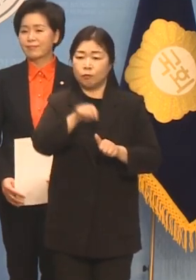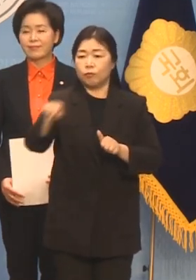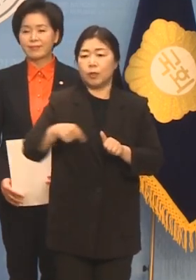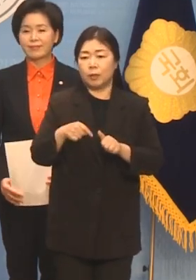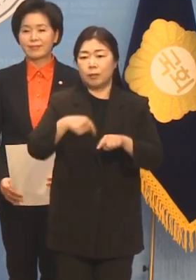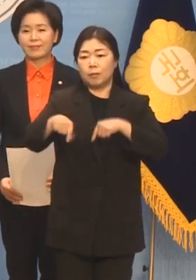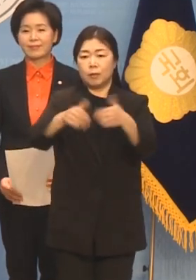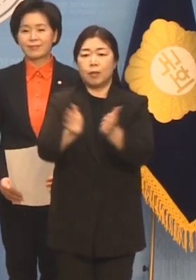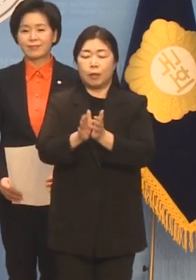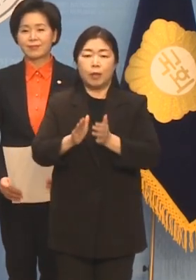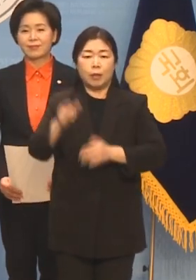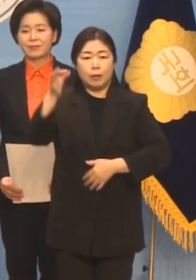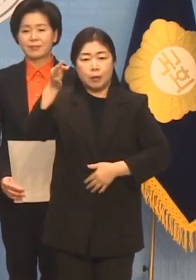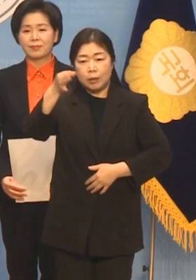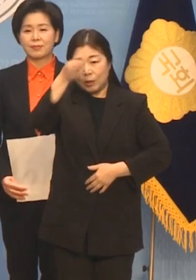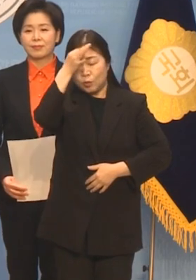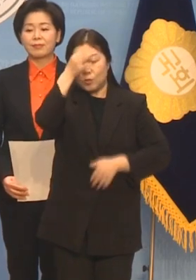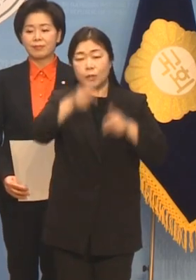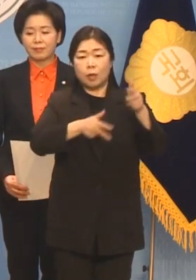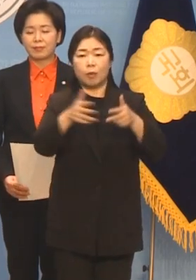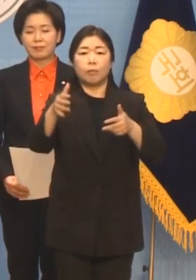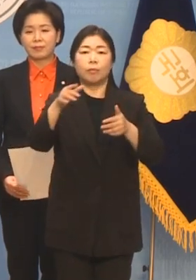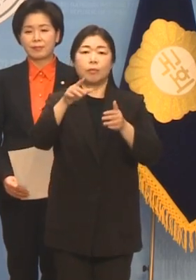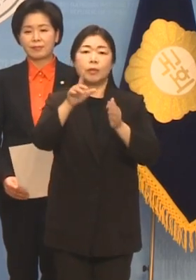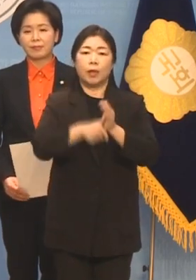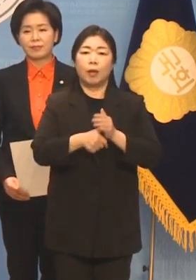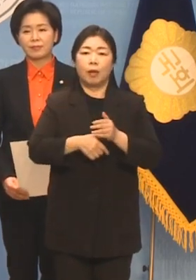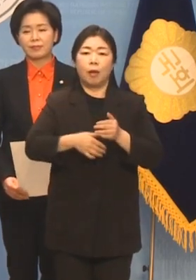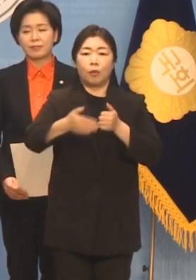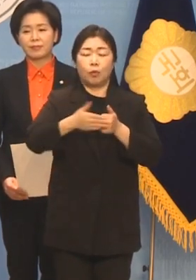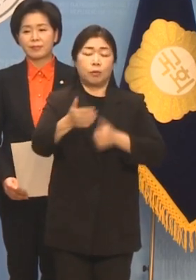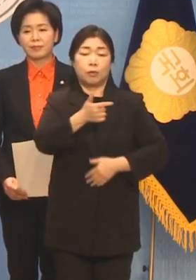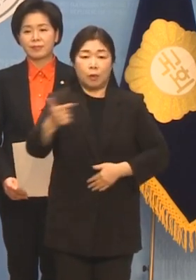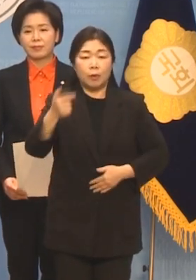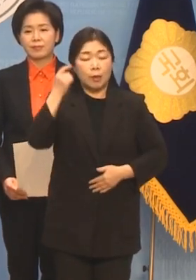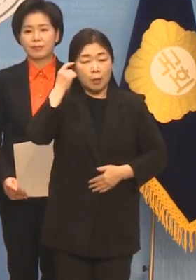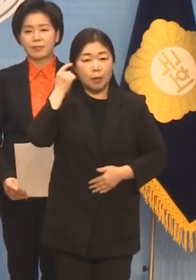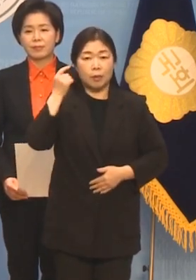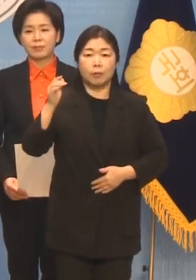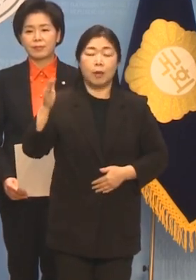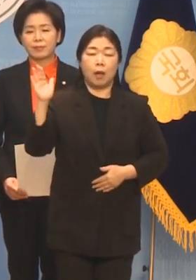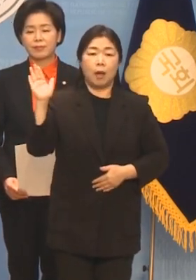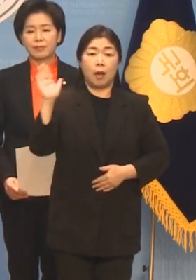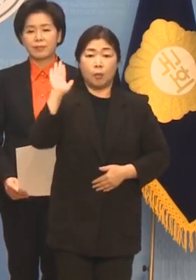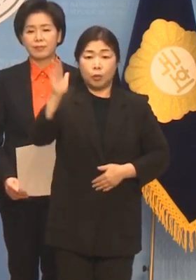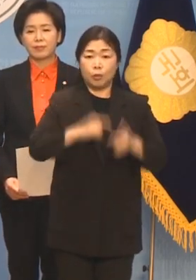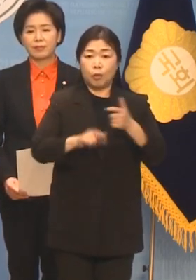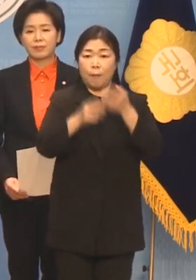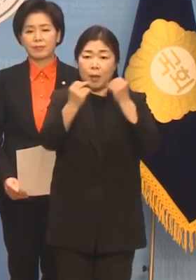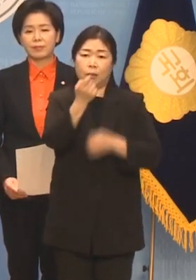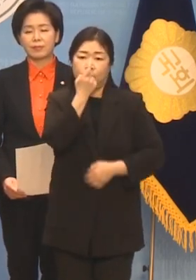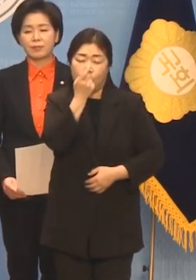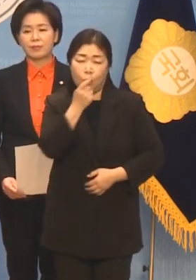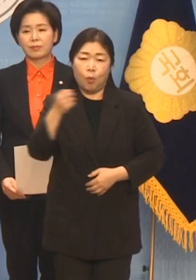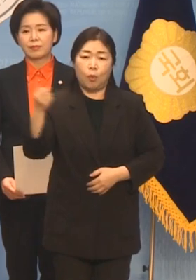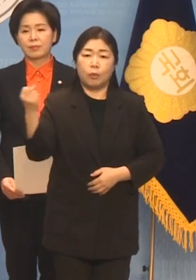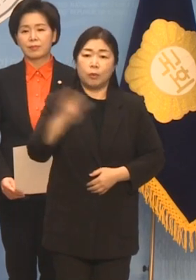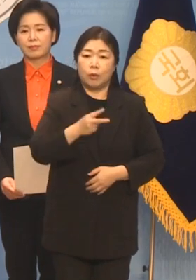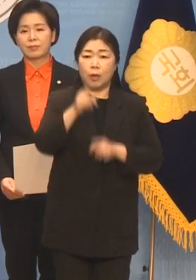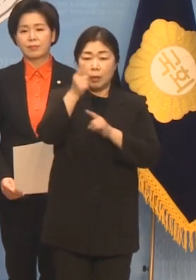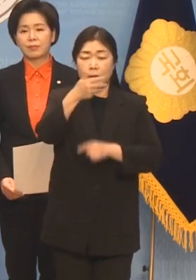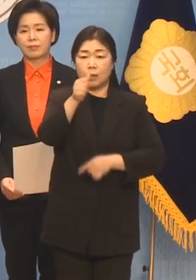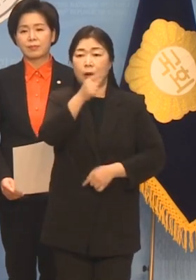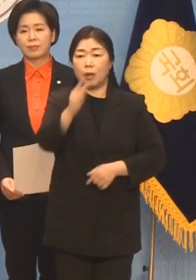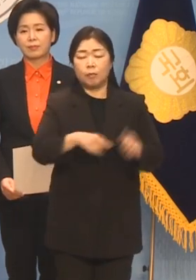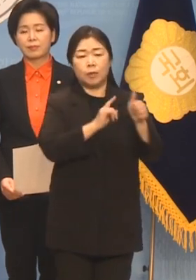기술과 산업을 다루는 역량에 큰 도움이 될 것이다 이런 판단하고 앞으로 또 많이 배우고 또 그리고 이창한